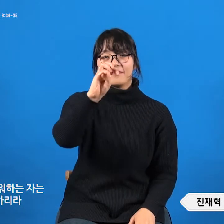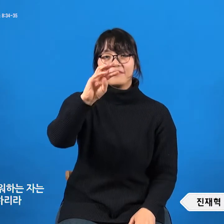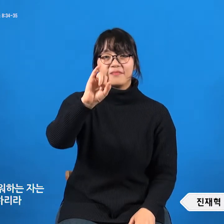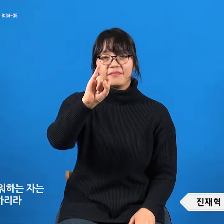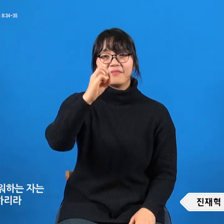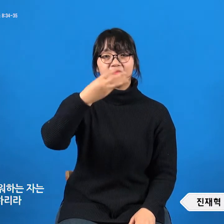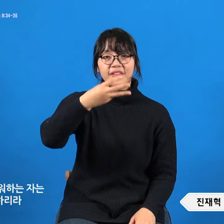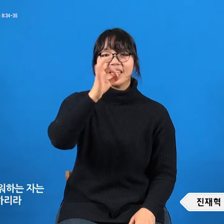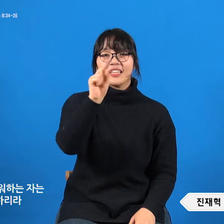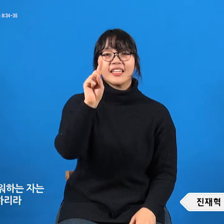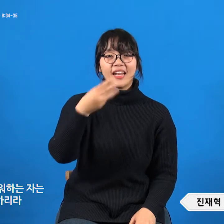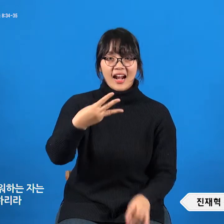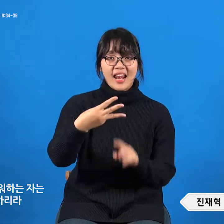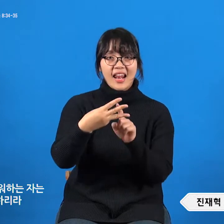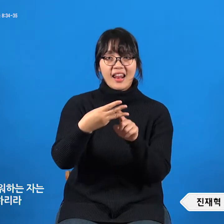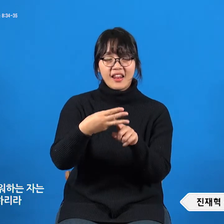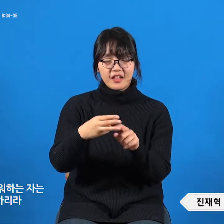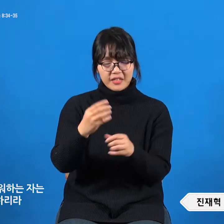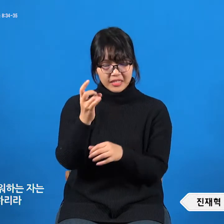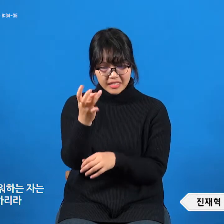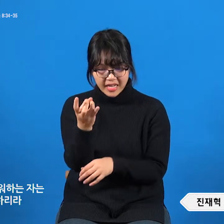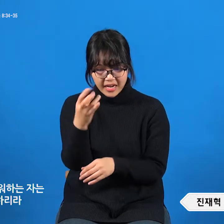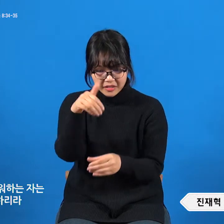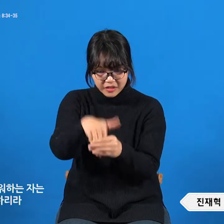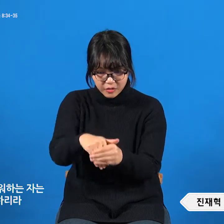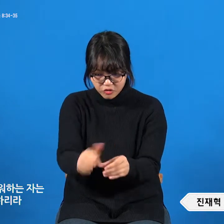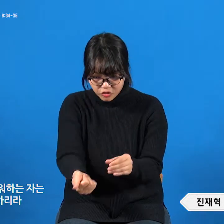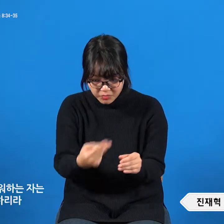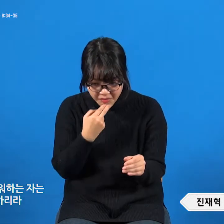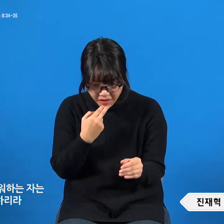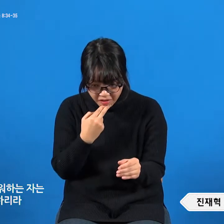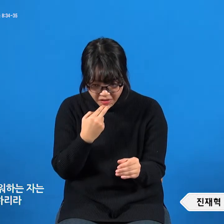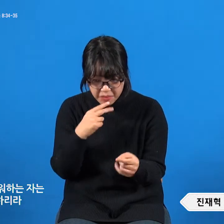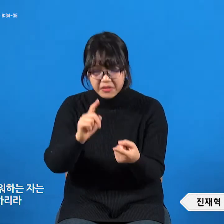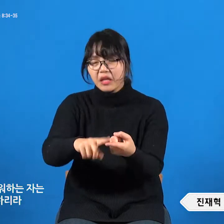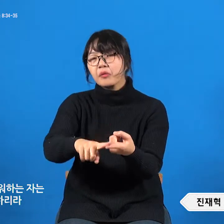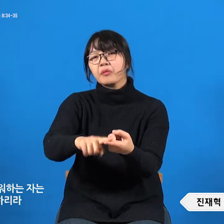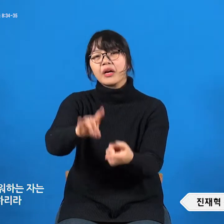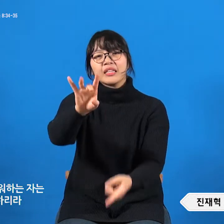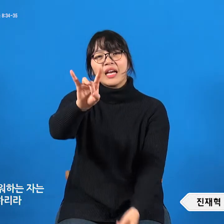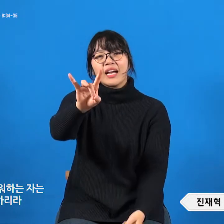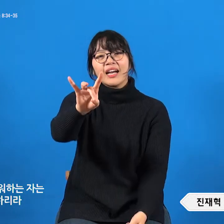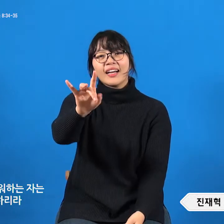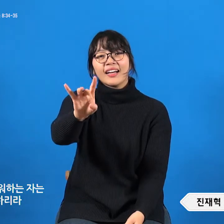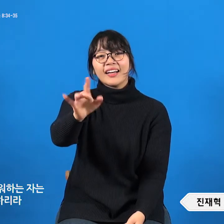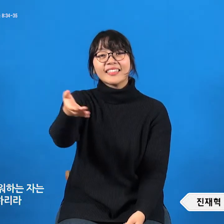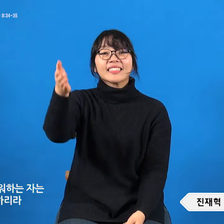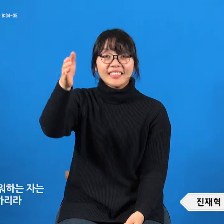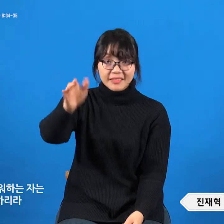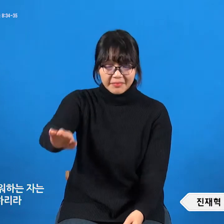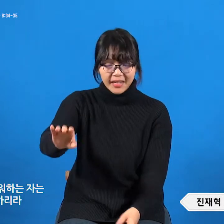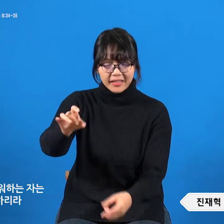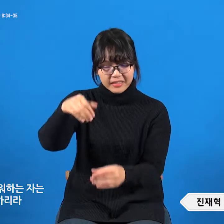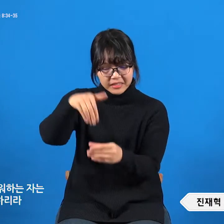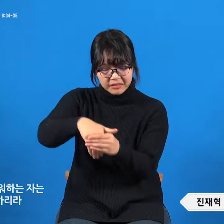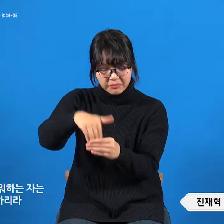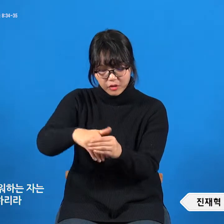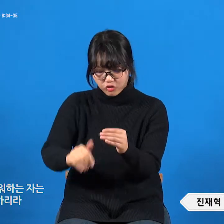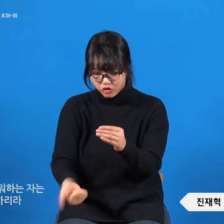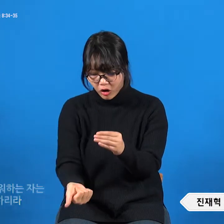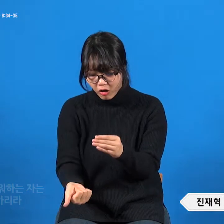떨어져 죽지 아니하면 한 알 그대로 있다고 말합니다. 그러나 한 알의 밀이 떨어져